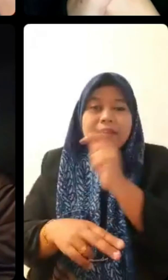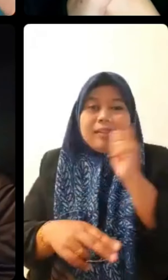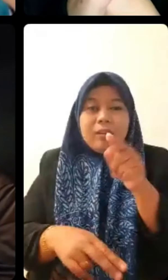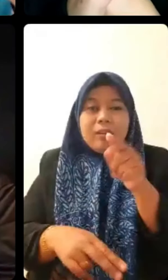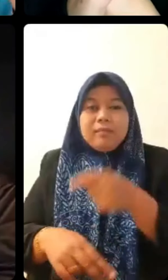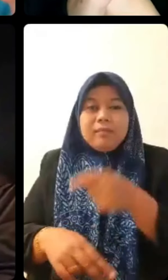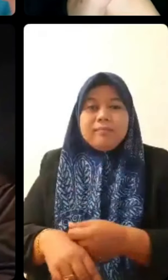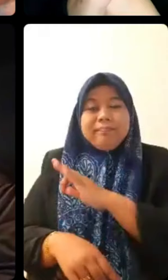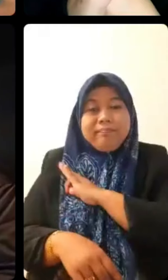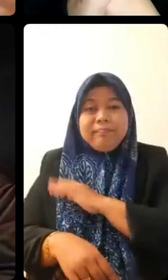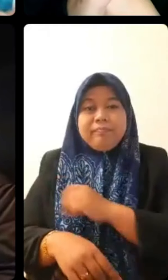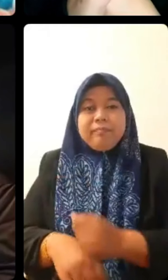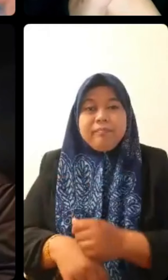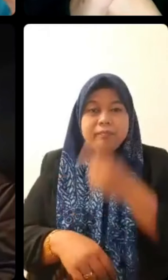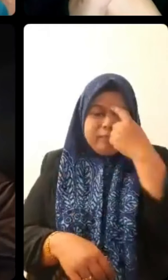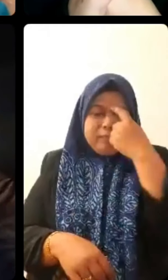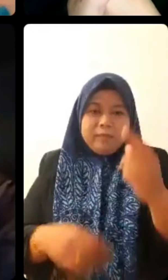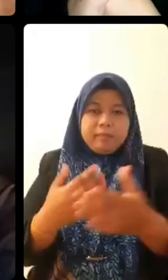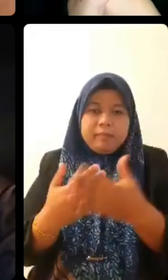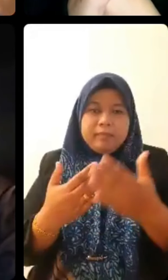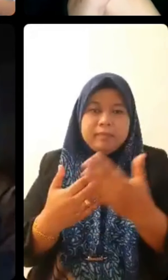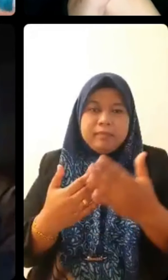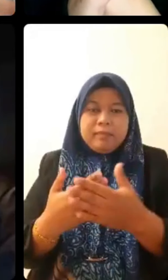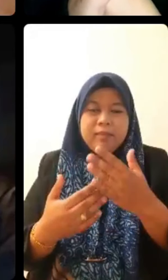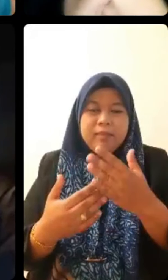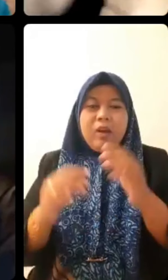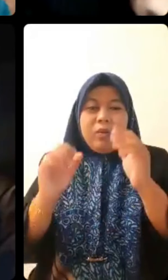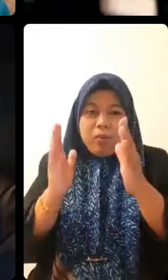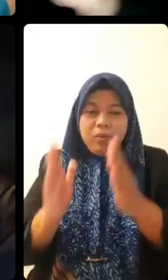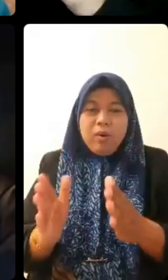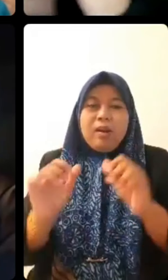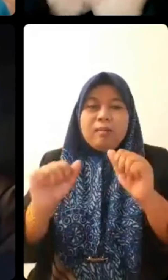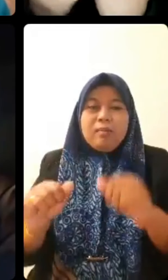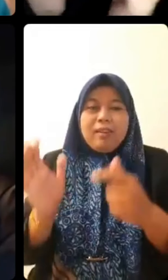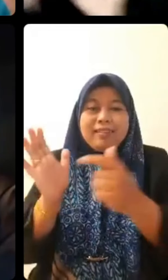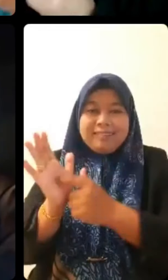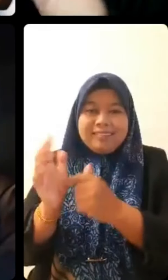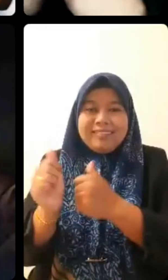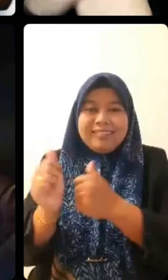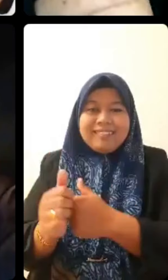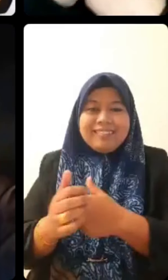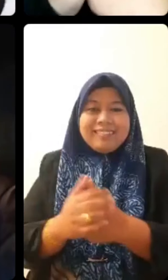mudah untuk penonton kita follow dan lihat konten-konten Cik Anis di TikTok.